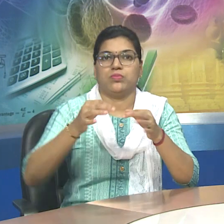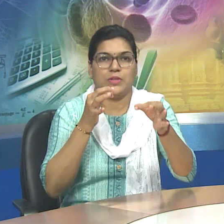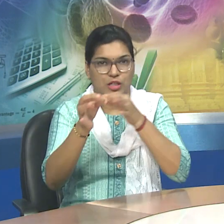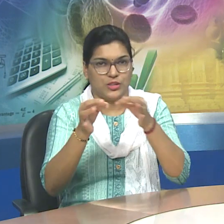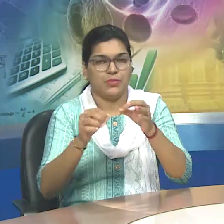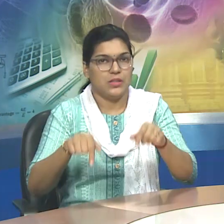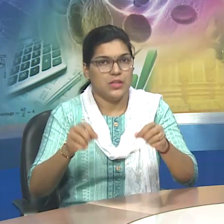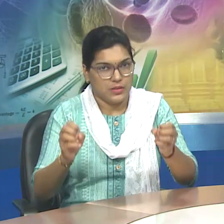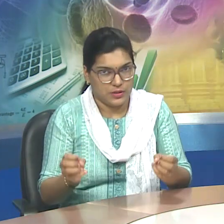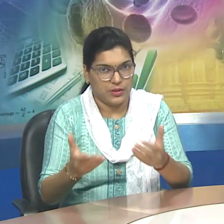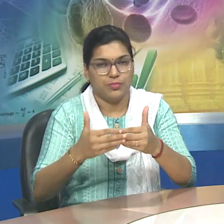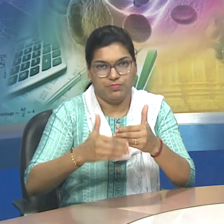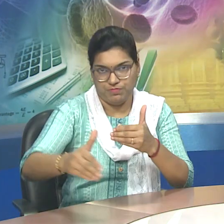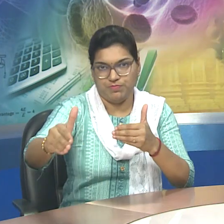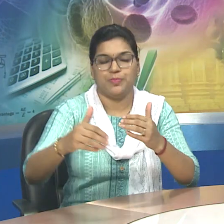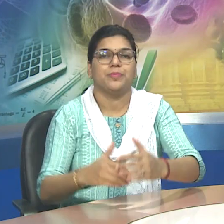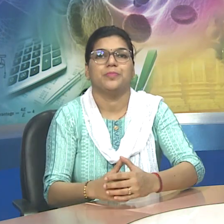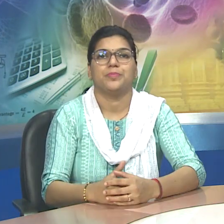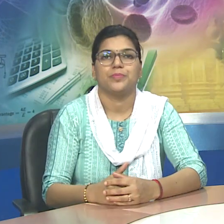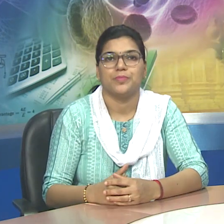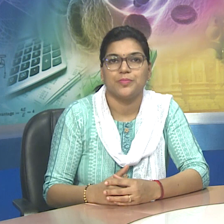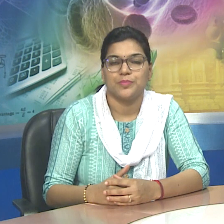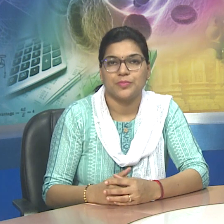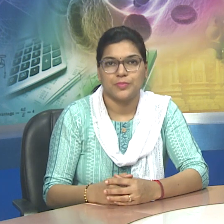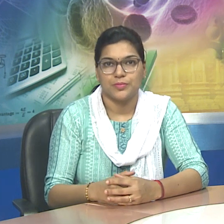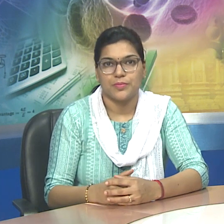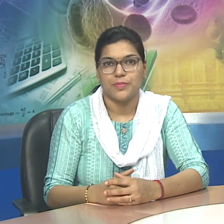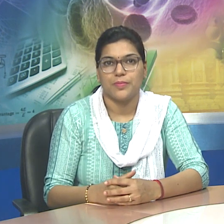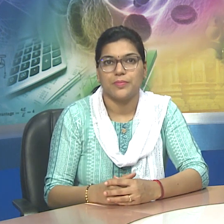अब आगे हम पाठ को समझना प्रारंभ करते हैं।